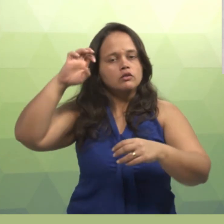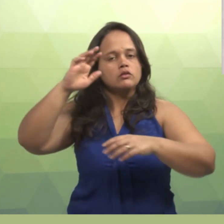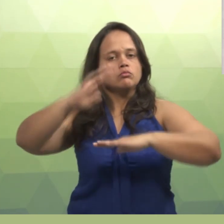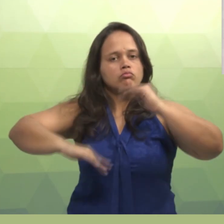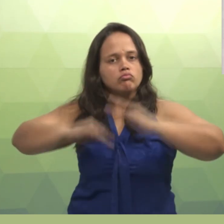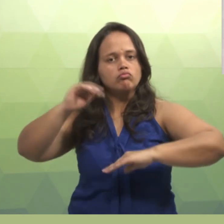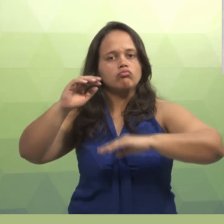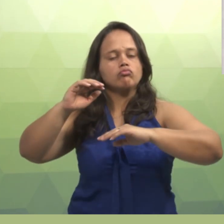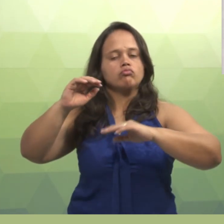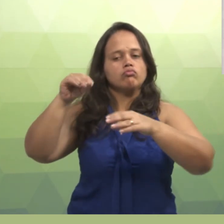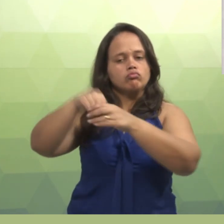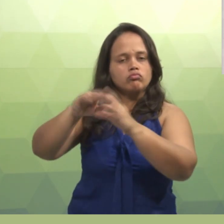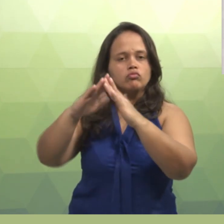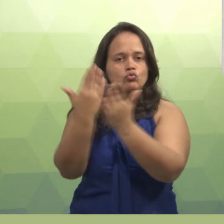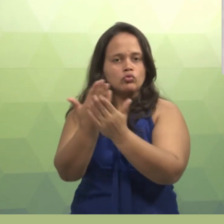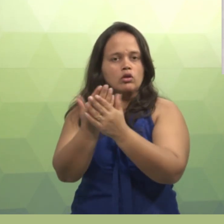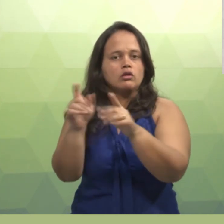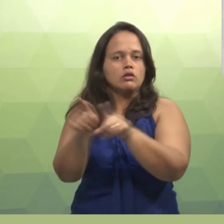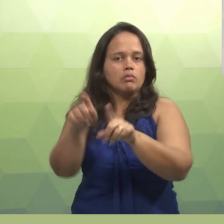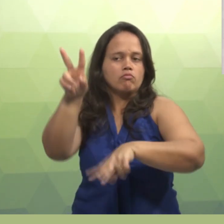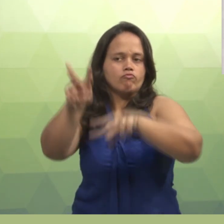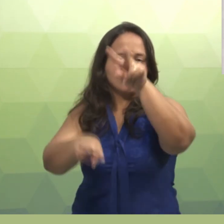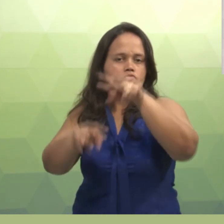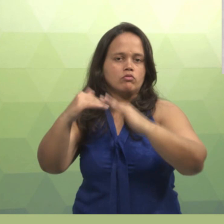escola e a avaliação de desempenho.